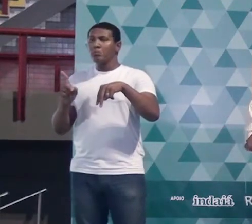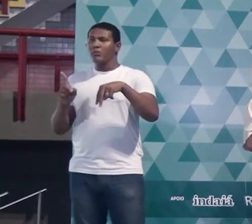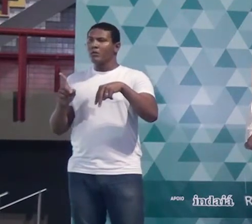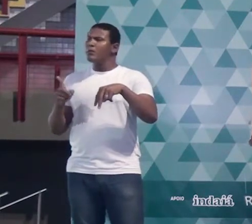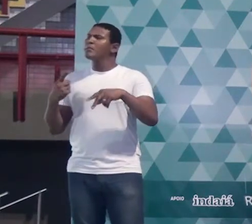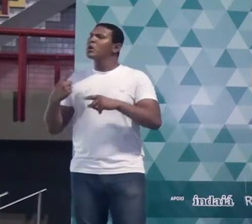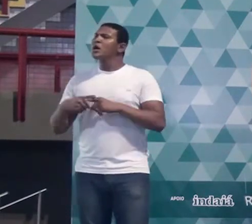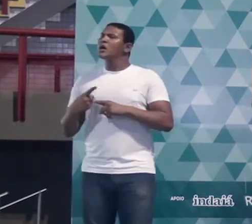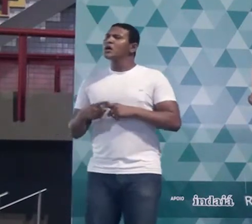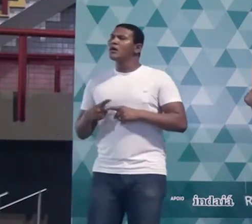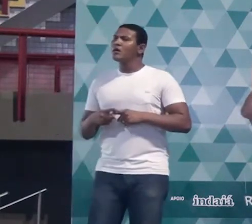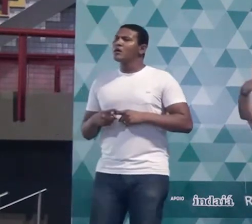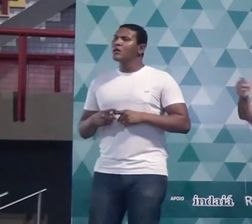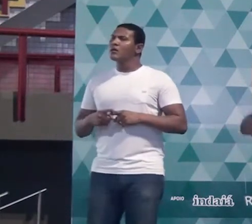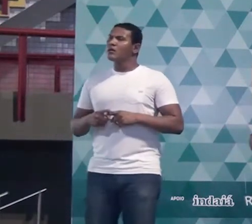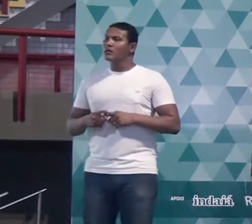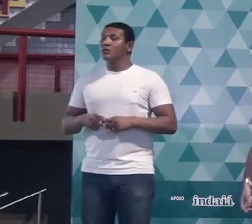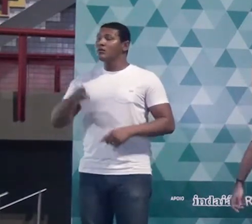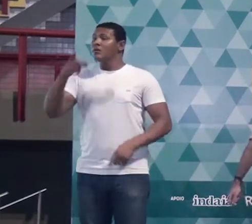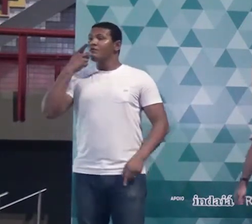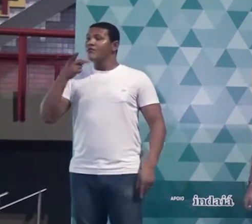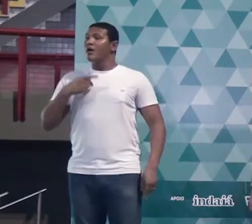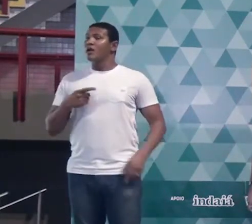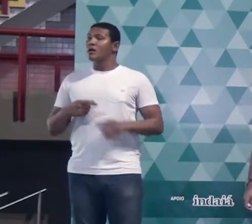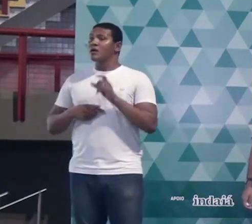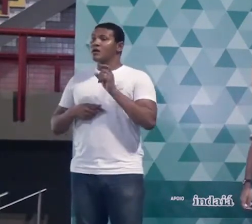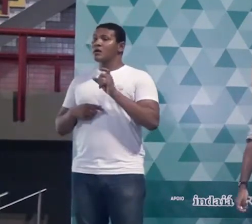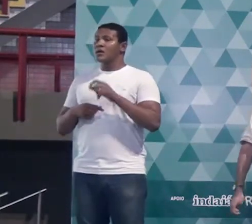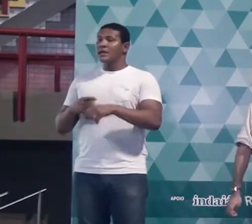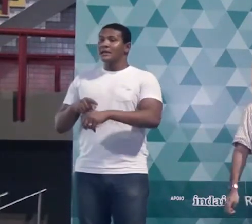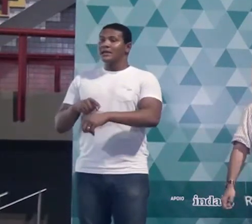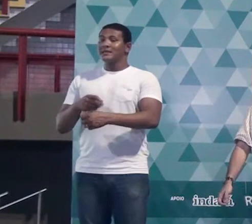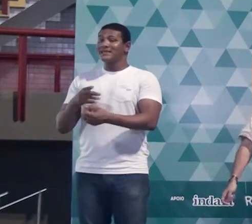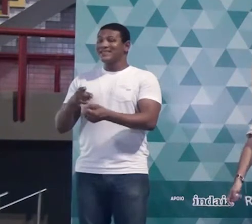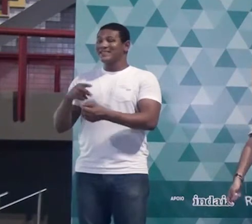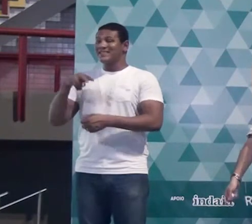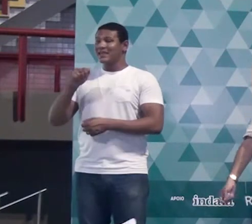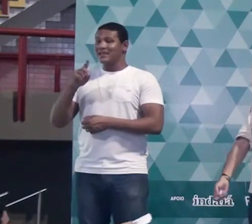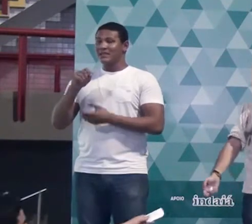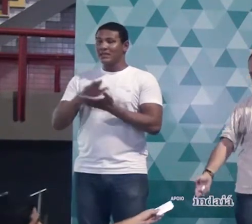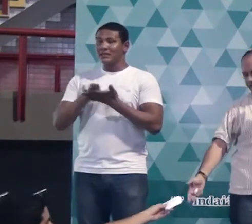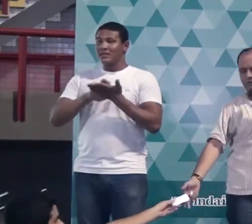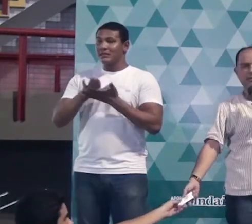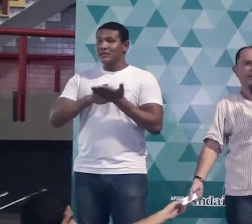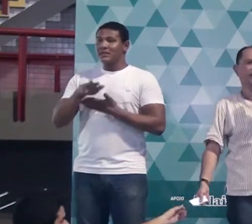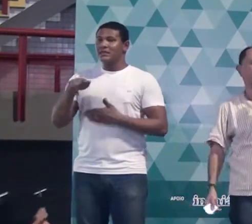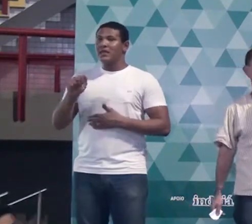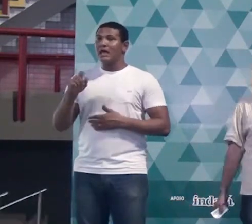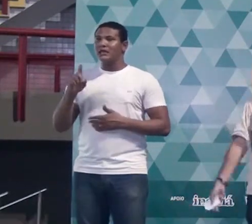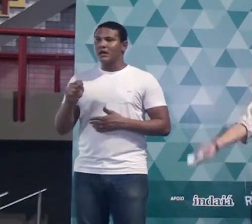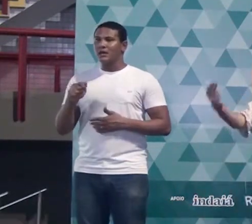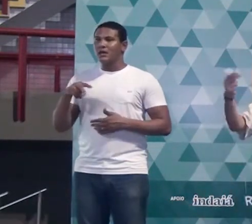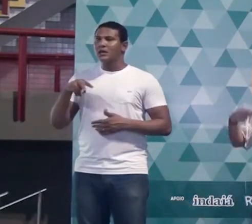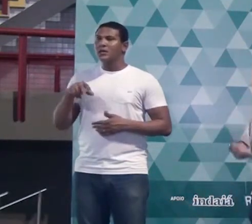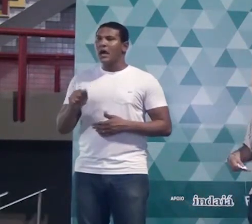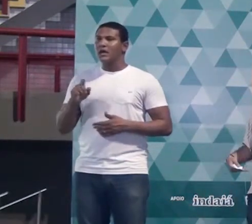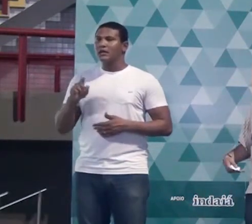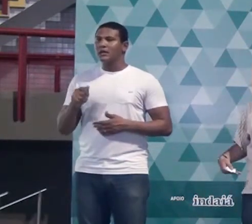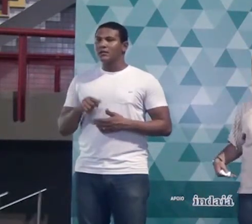prova, professor, prova. Pronuncia para mim a palavra nada. Nada.